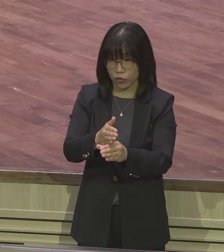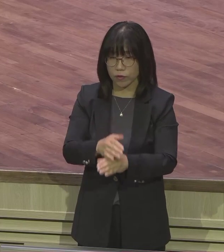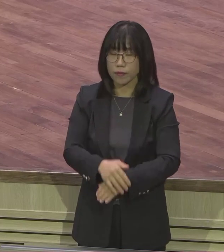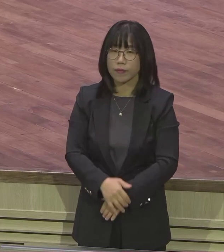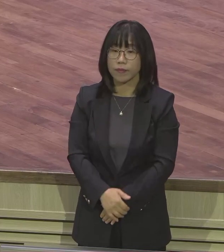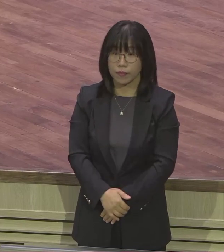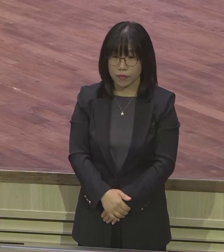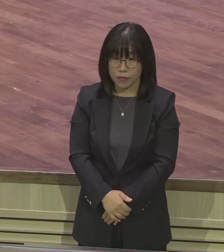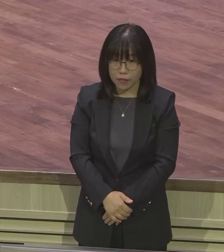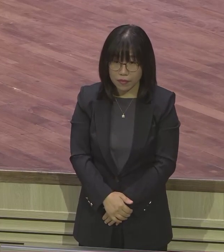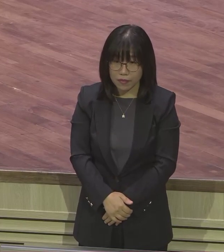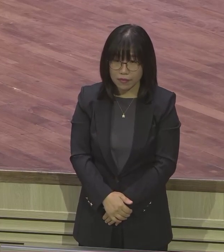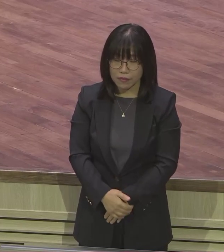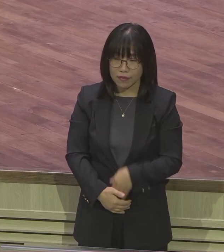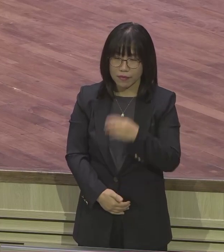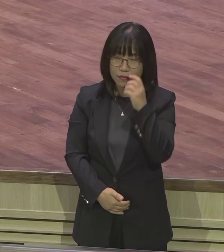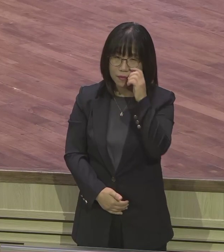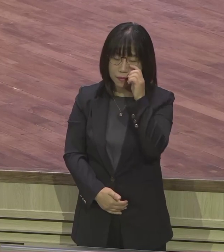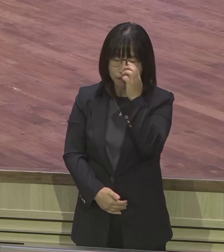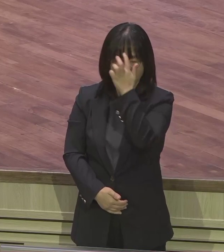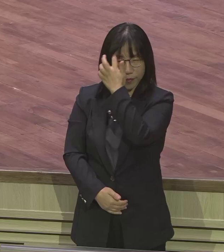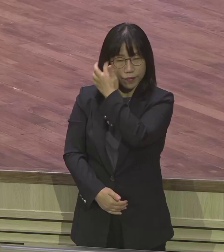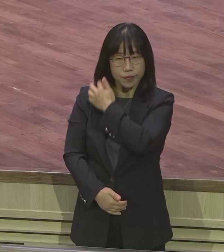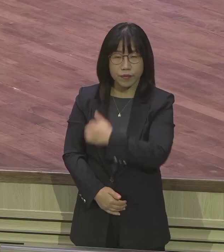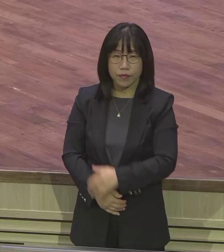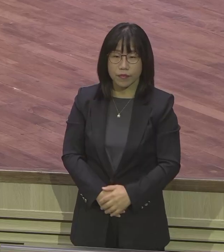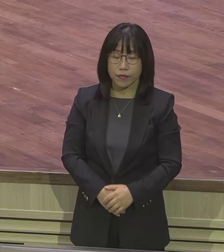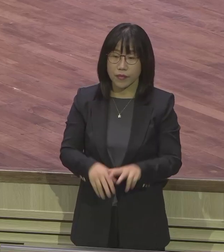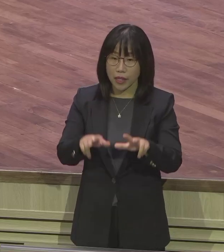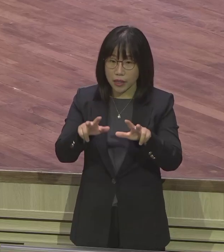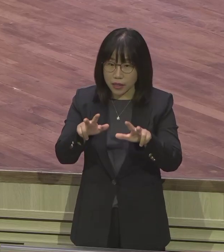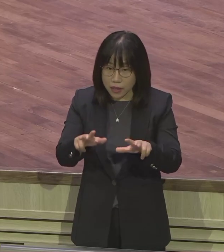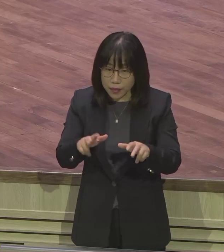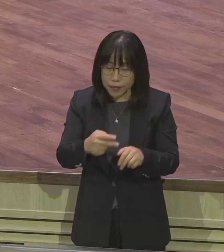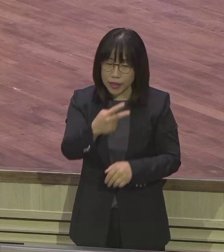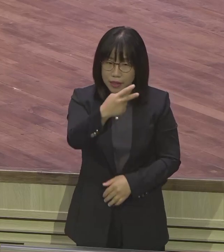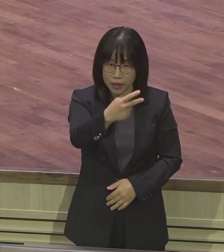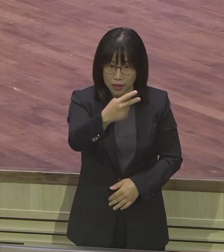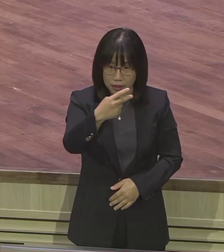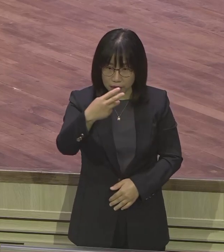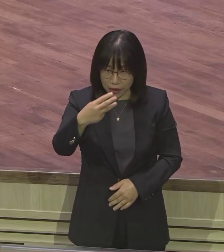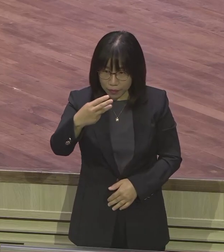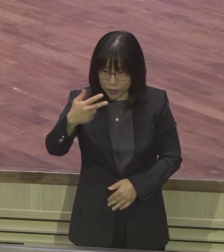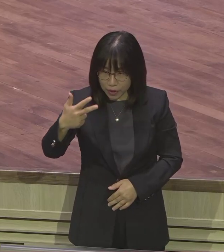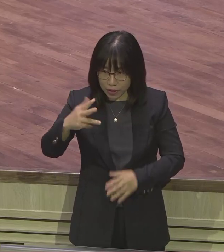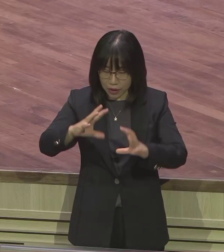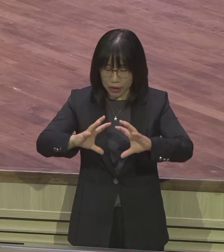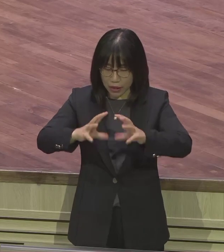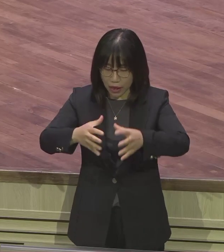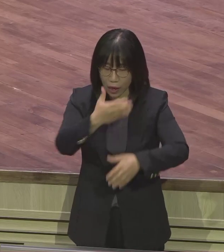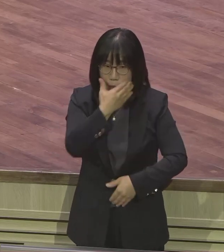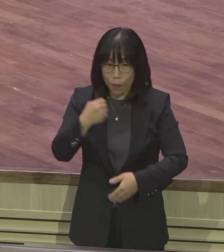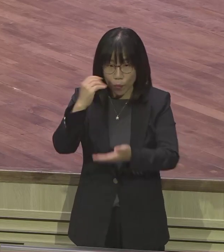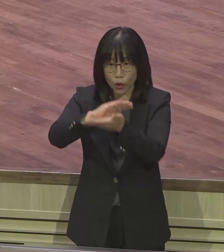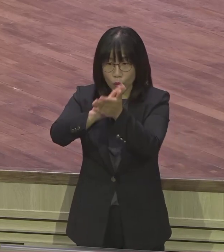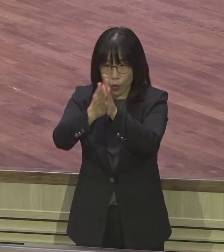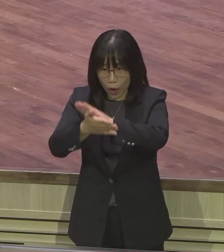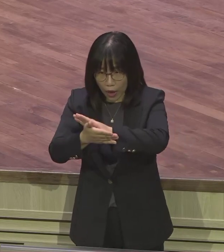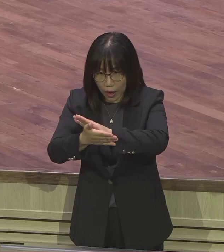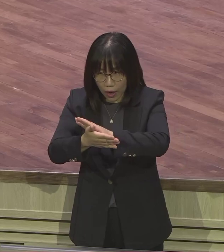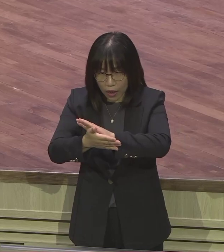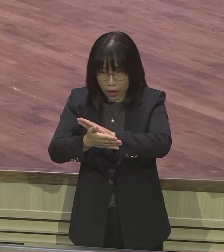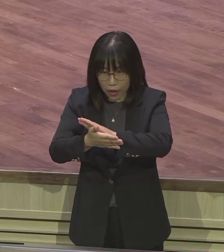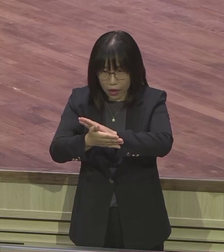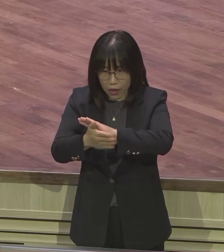자, 지금의 이 표현을 받고 말하면 뭐요? 하나님께서 237 나라 복음화를 위해서 우리를 지금